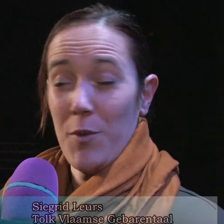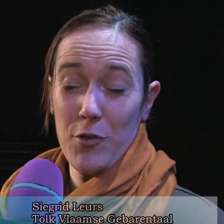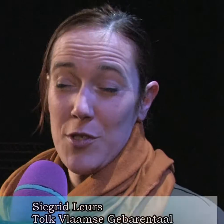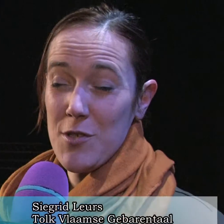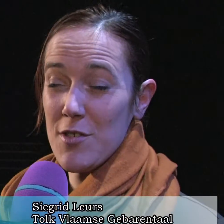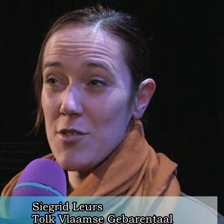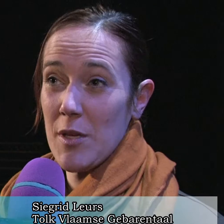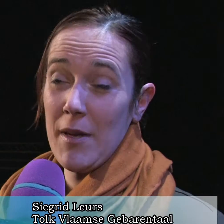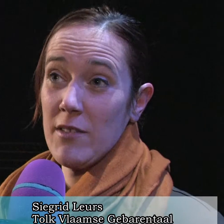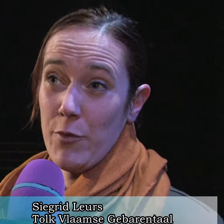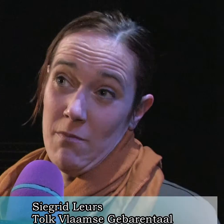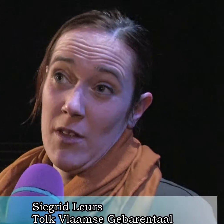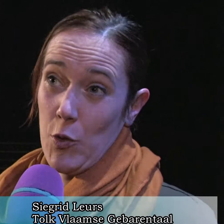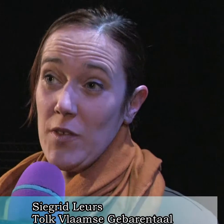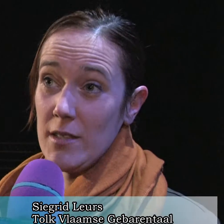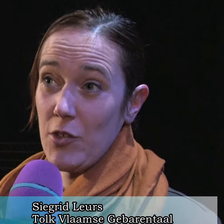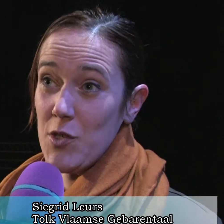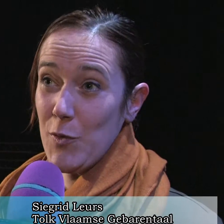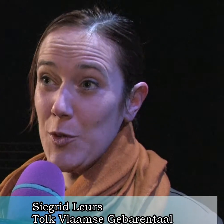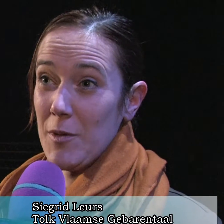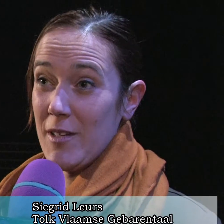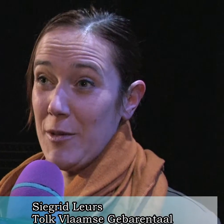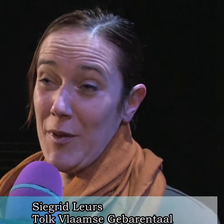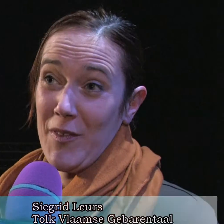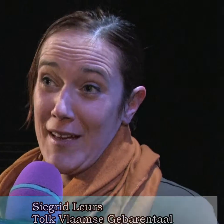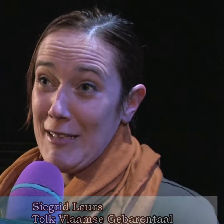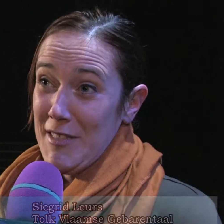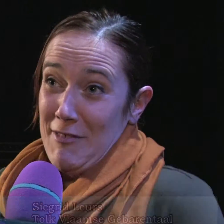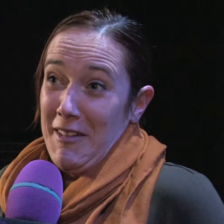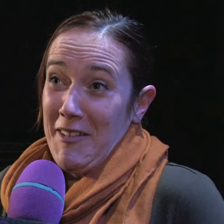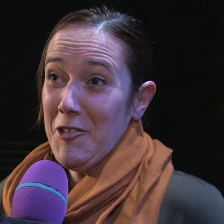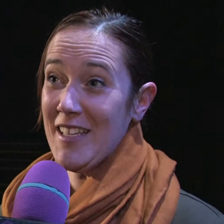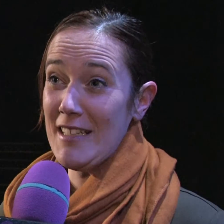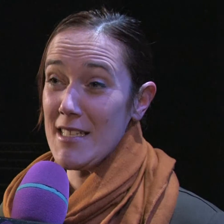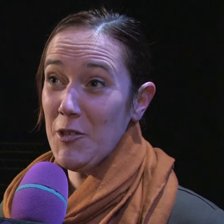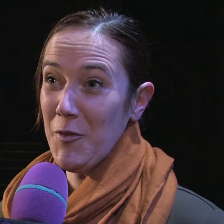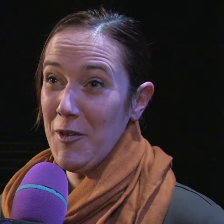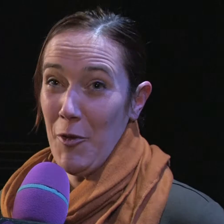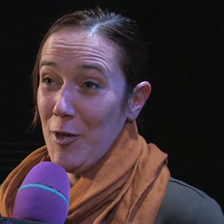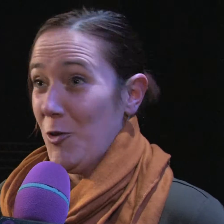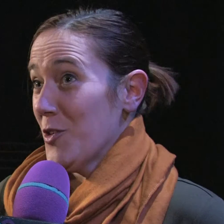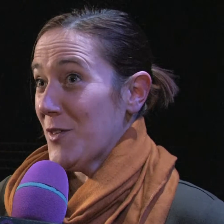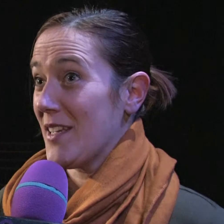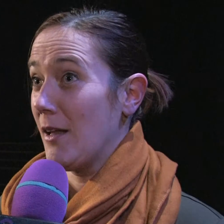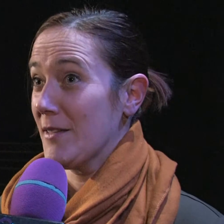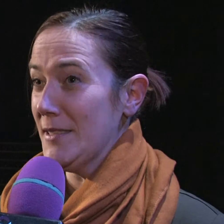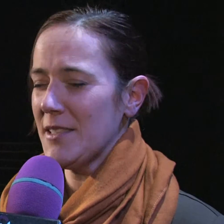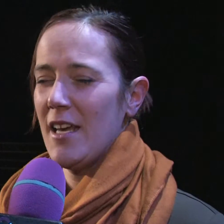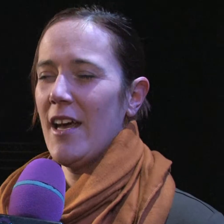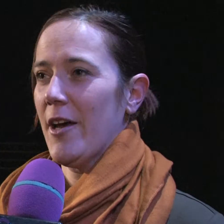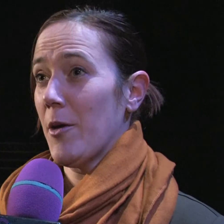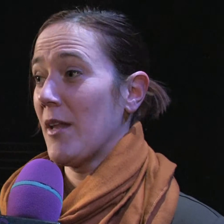Het stuk was doorgestuurd, dus ik bereid een groot deel thuis voor. Want daar heeft Stefan natuurlijk geen zicht op van of ik nu juist vertaal, al